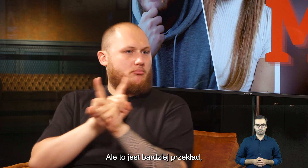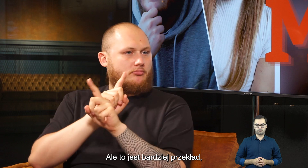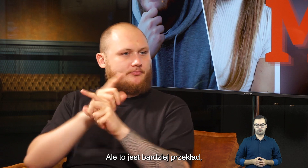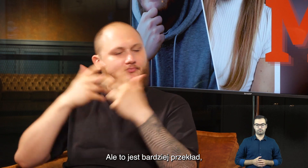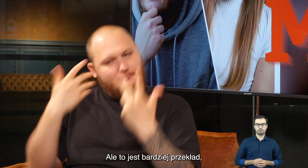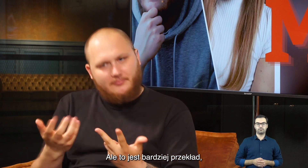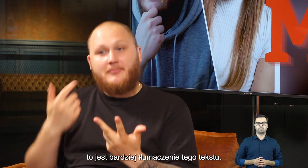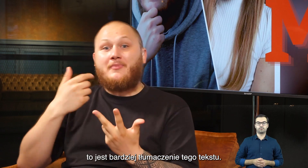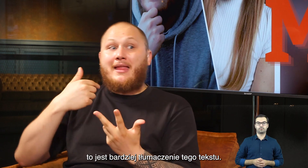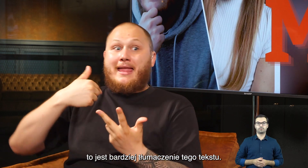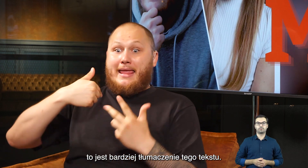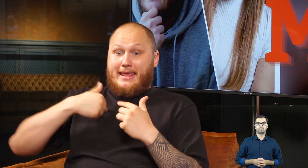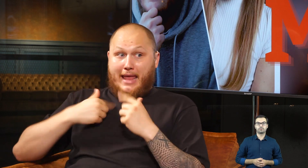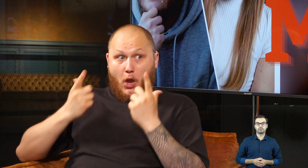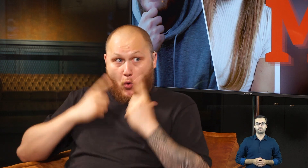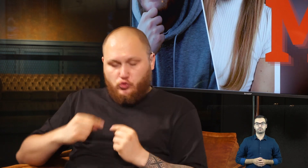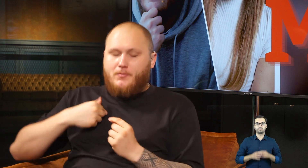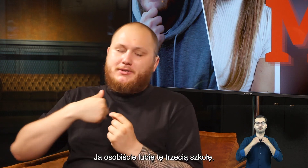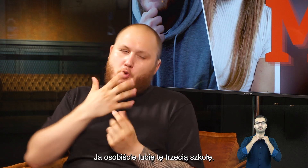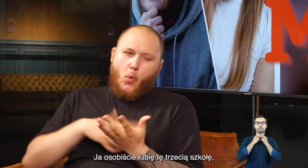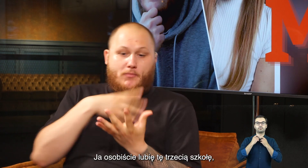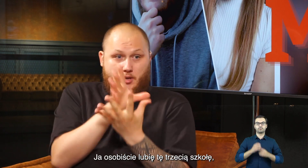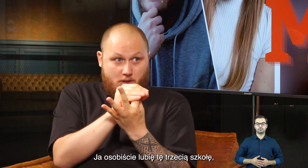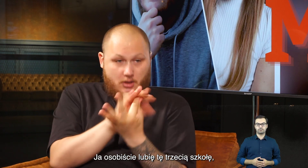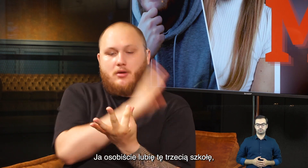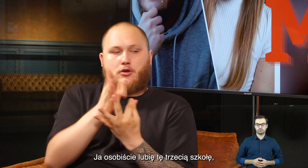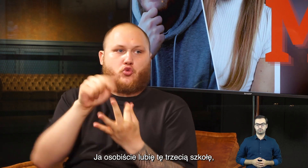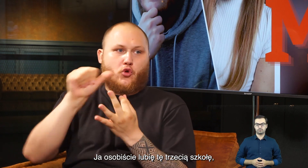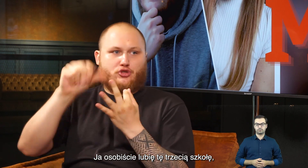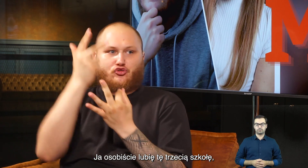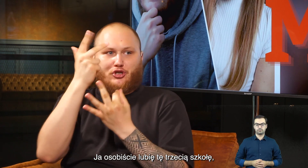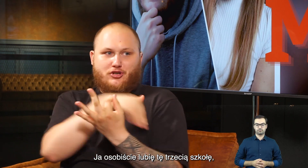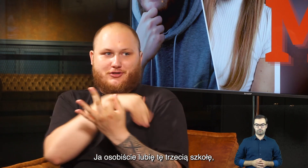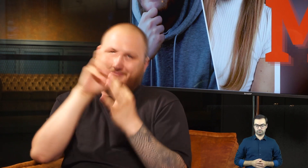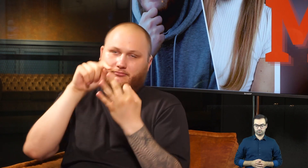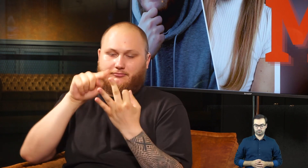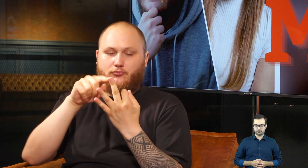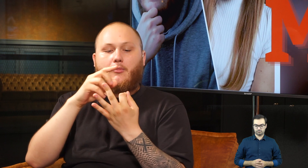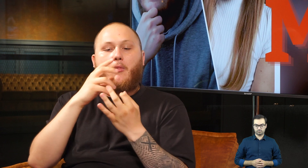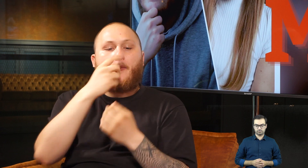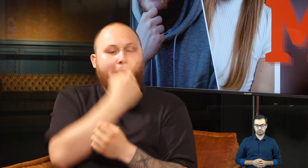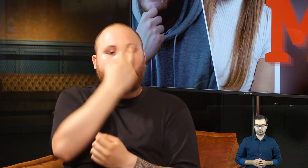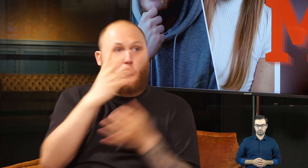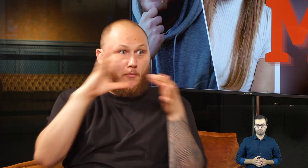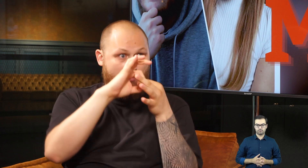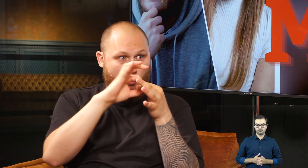ale to jest bardziej przekład, to jest bardziej tłumaczenie tego tekstu. Ja osobiście lubię tę trzecią